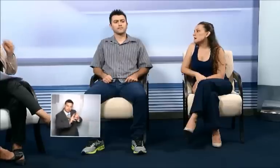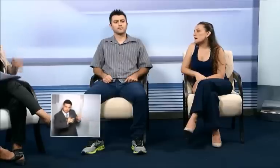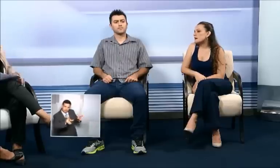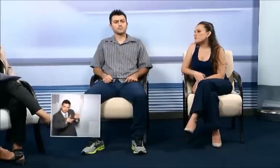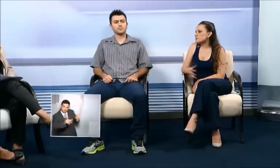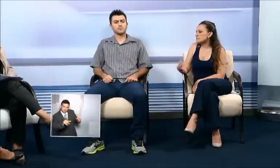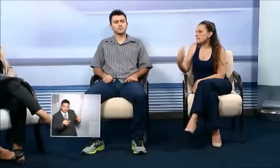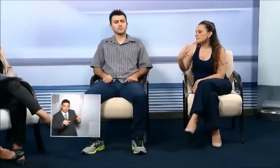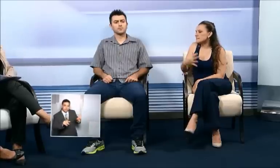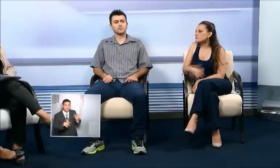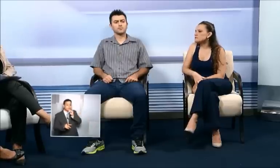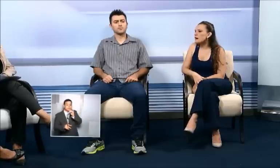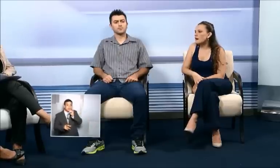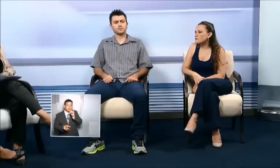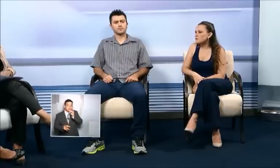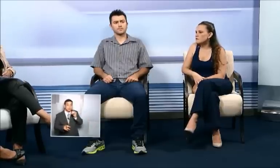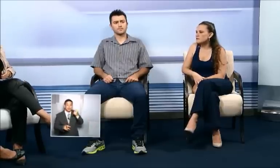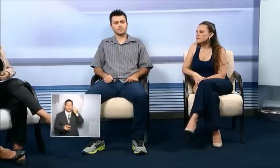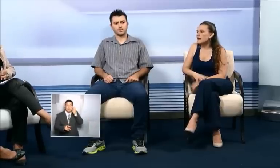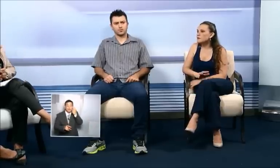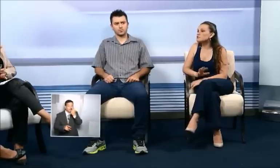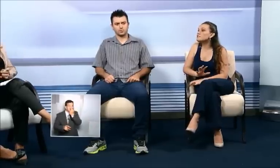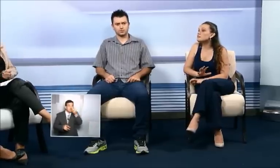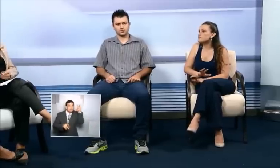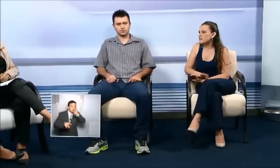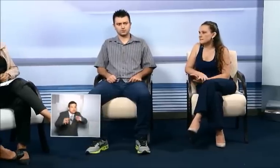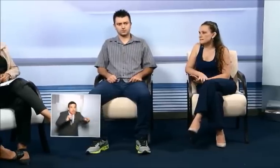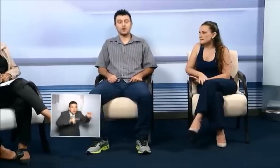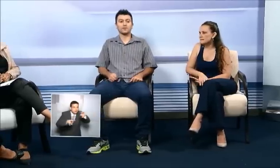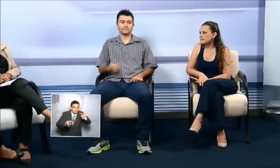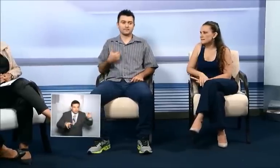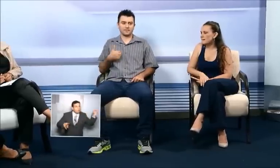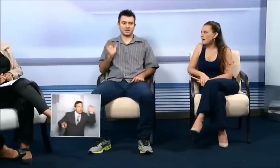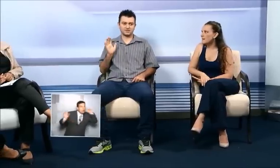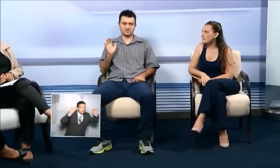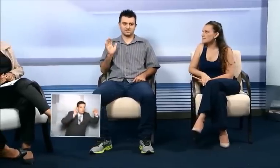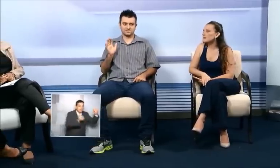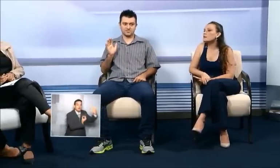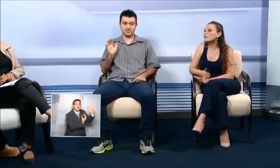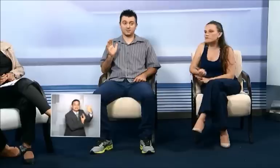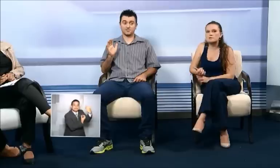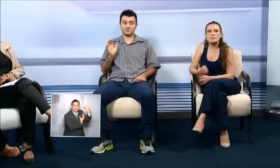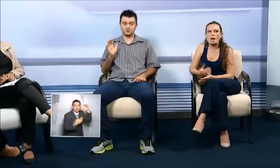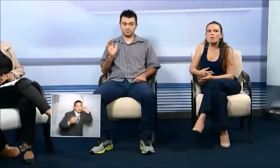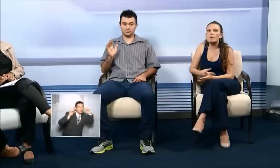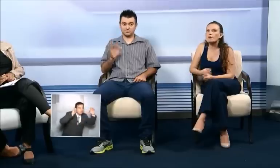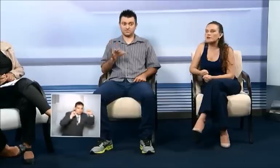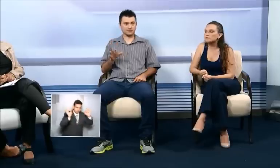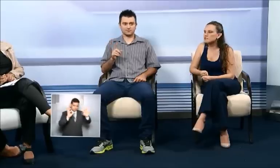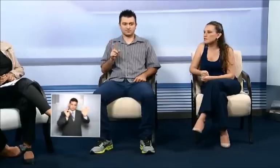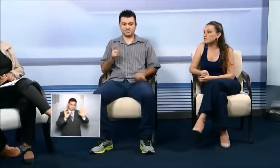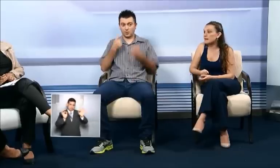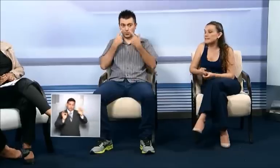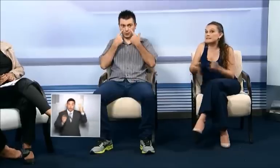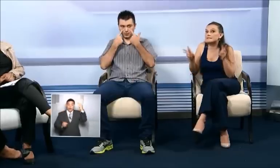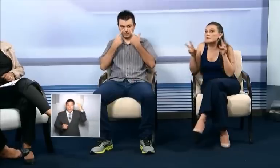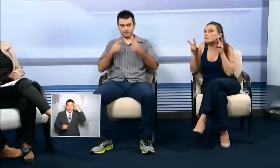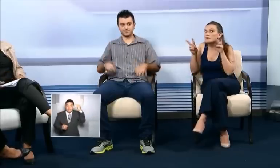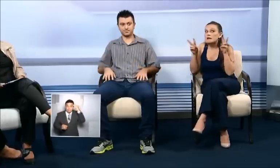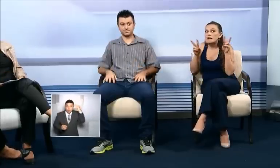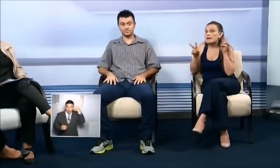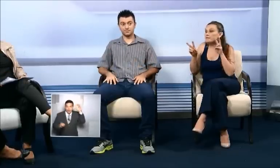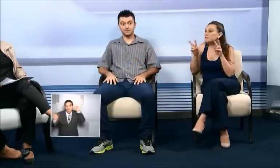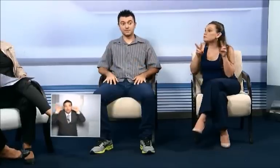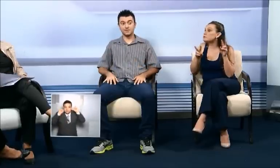vou ter a via de entrada vai ser visual. Eu não vou ter Visual. auditiva, certo. né? Tá. Então eu vou trabalhar com memória auditiva, a